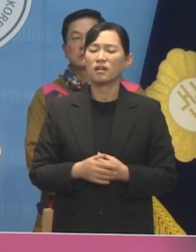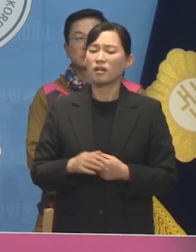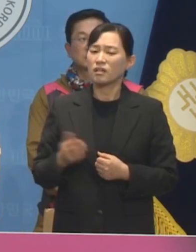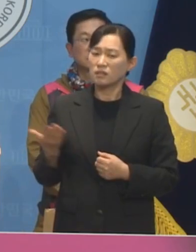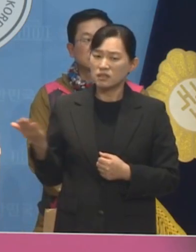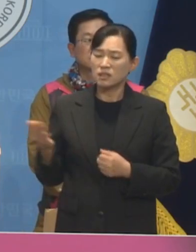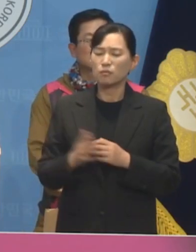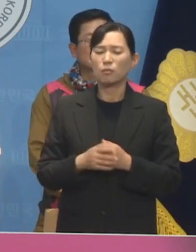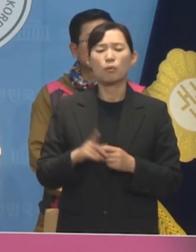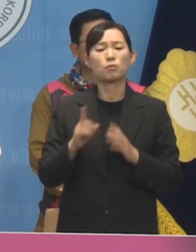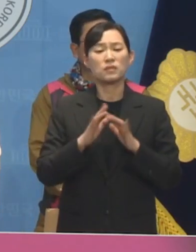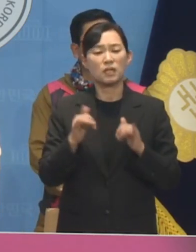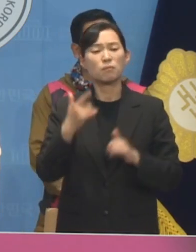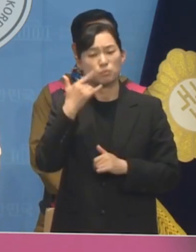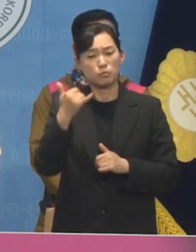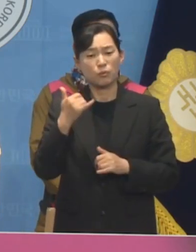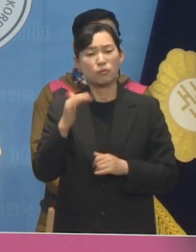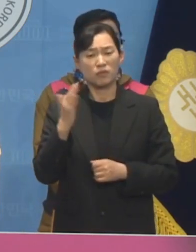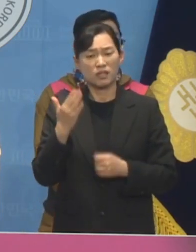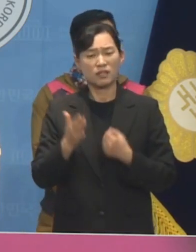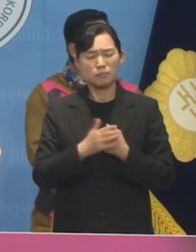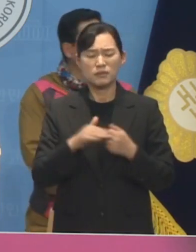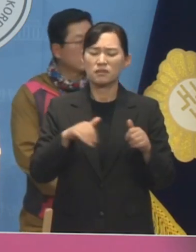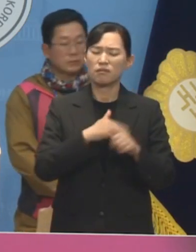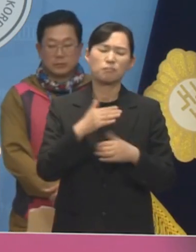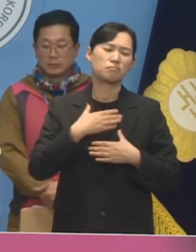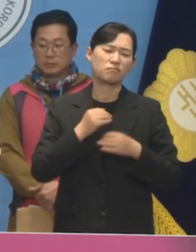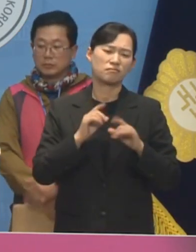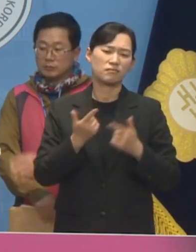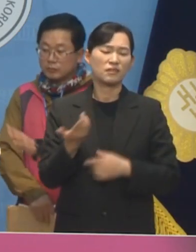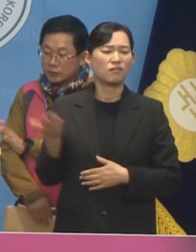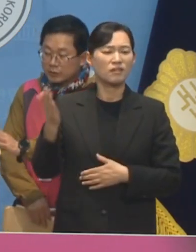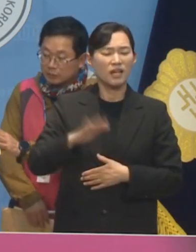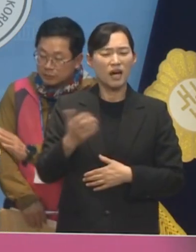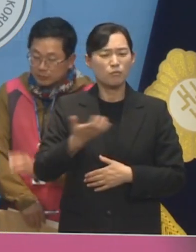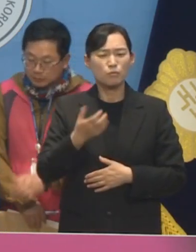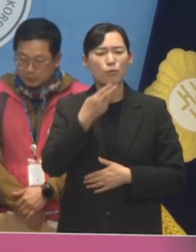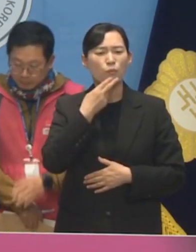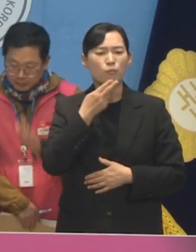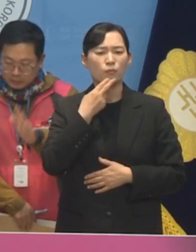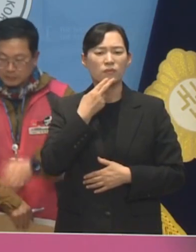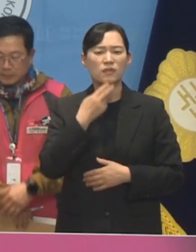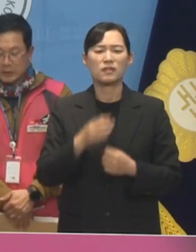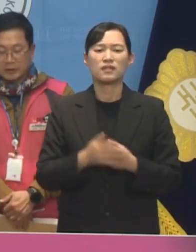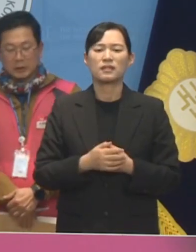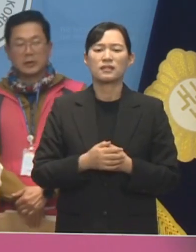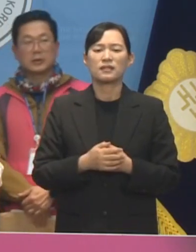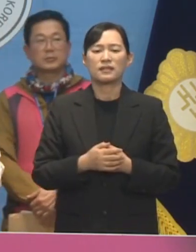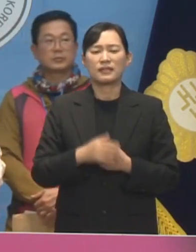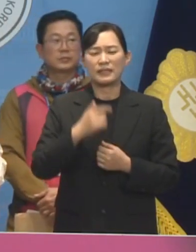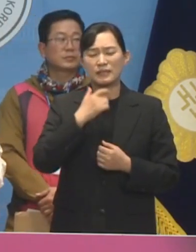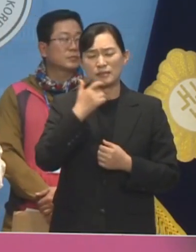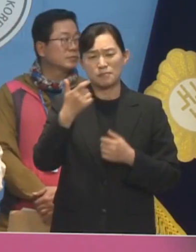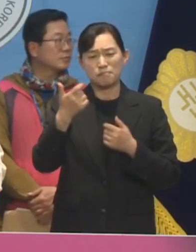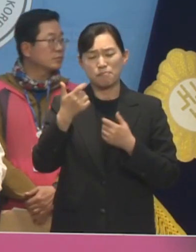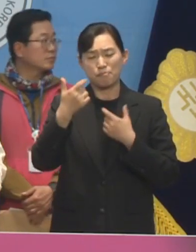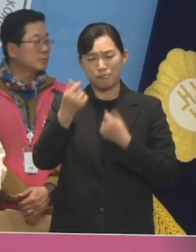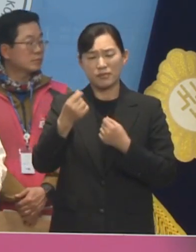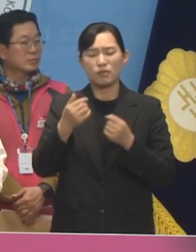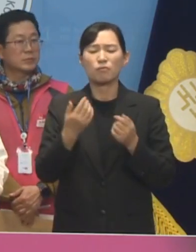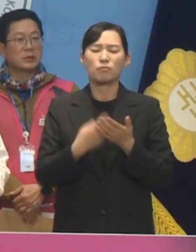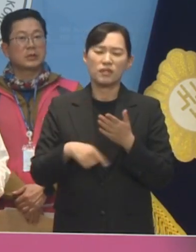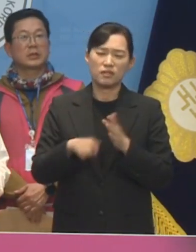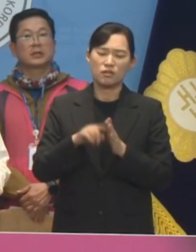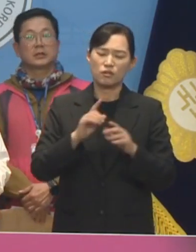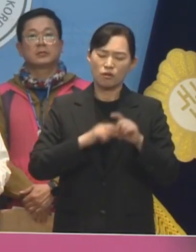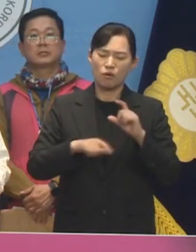어떤 이 학부모에게 이 상황이 편치만은 않습니다. 하지만 아프지 않고 정년을 맞이하기에 그리고 신규 입사자들이 더 나은